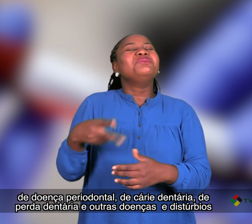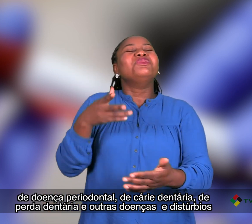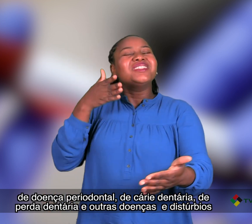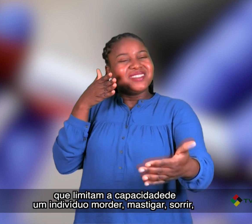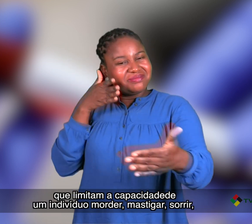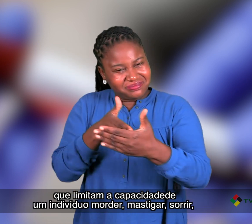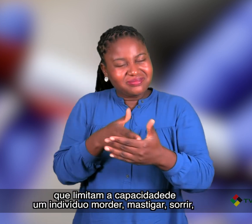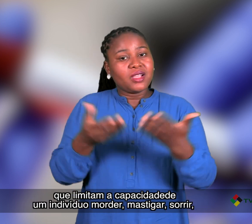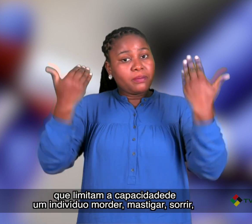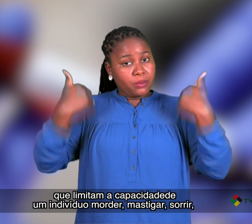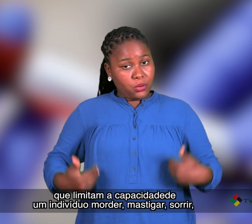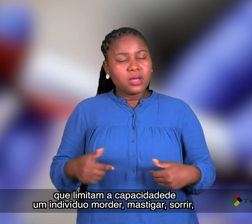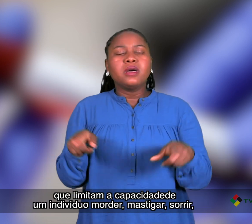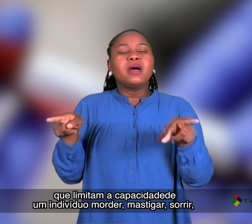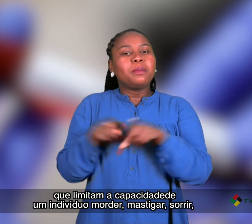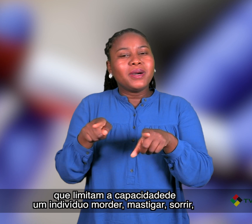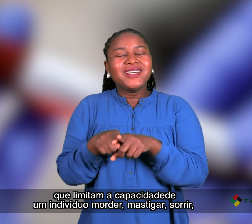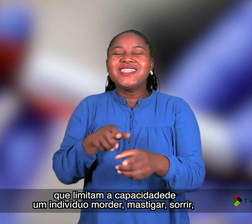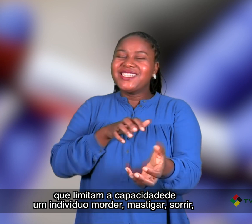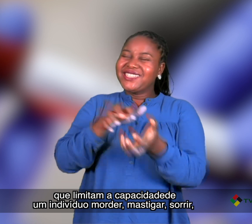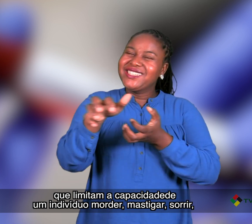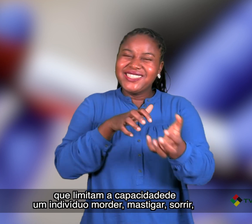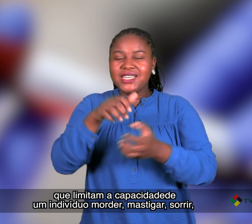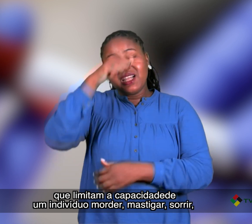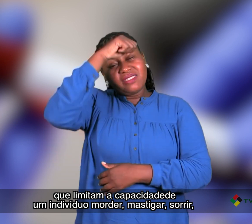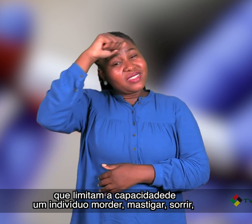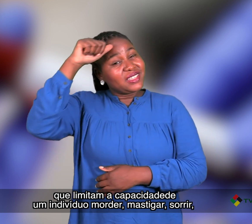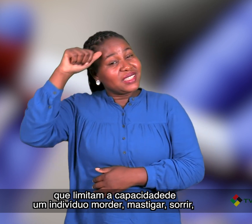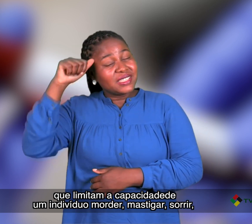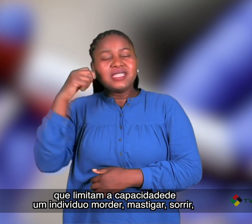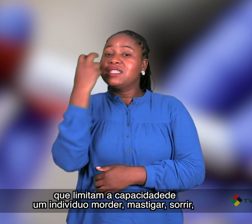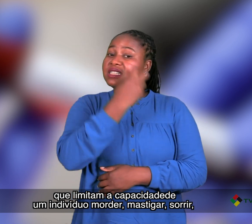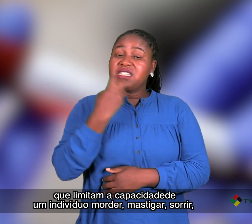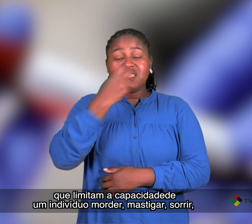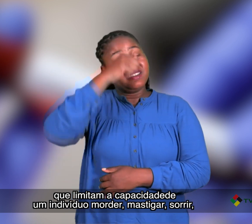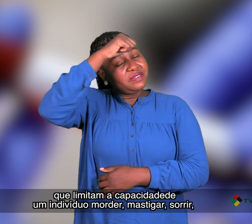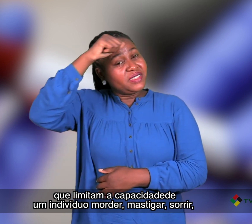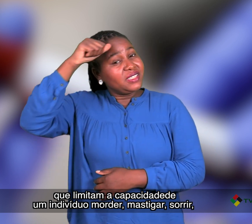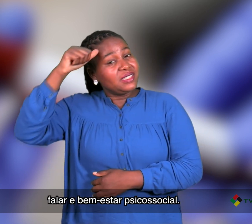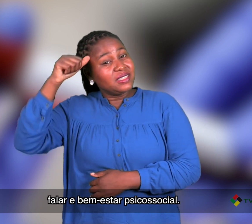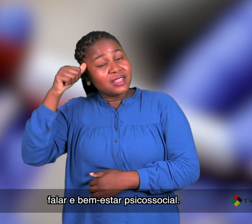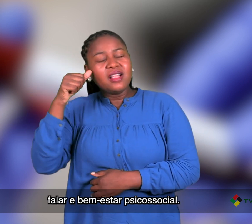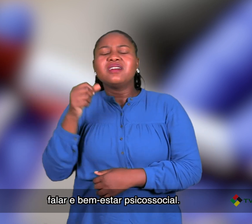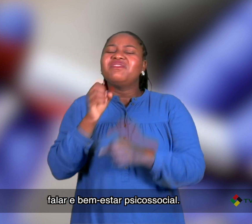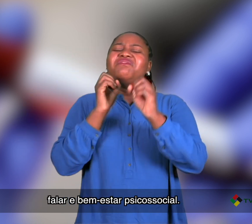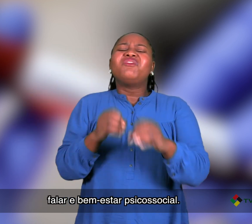distúrbios que limitam a capacidade de um indivíduo morder, mastigar, sorrir, falar e bem-estar